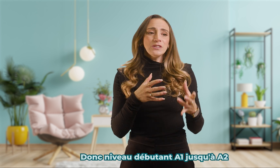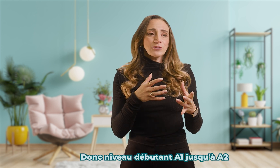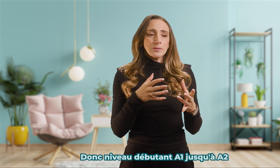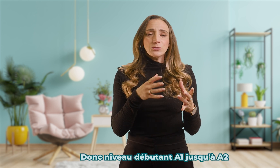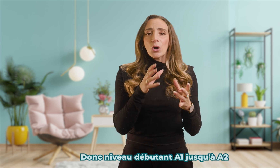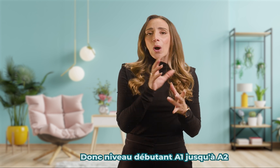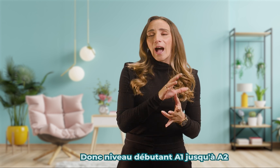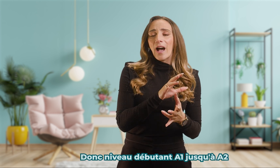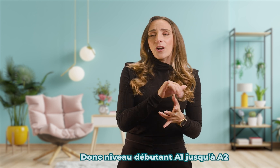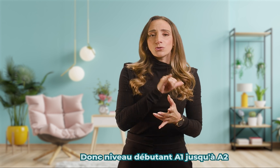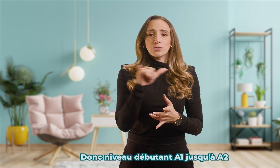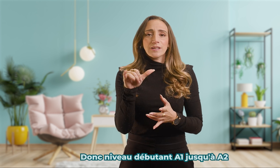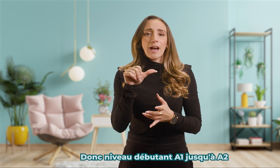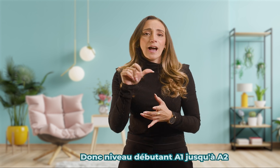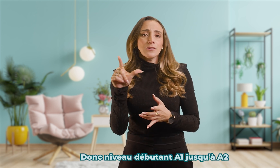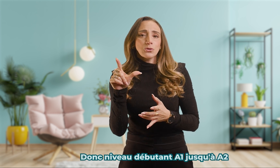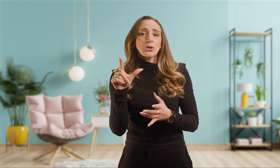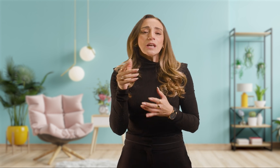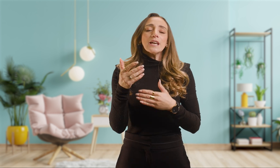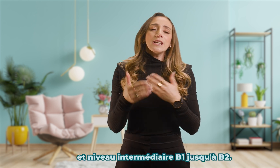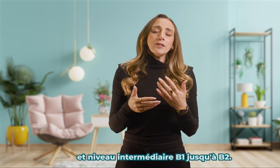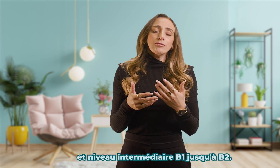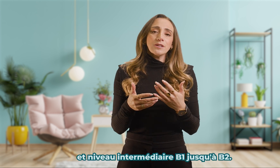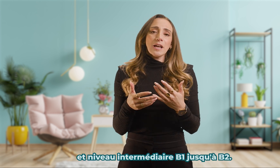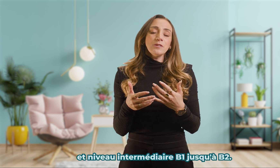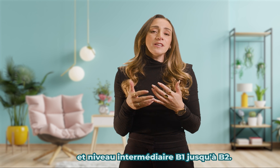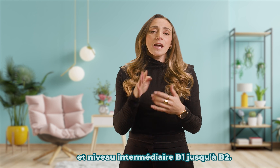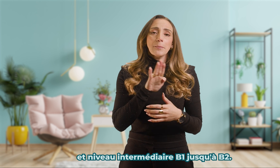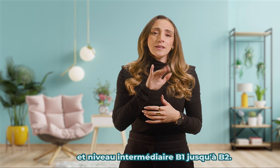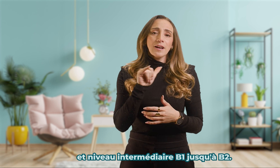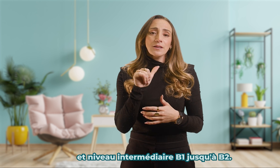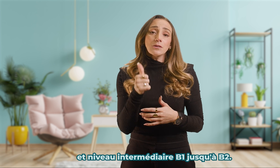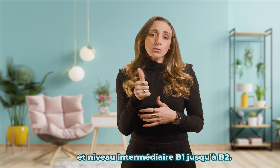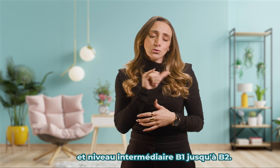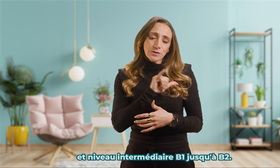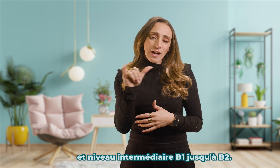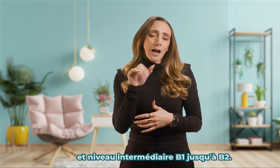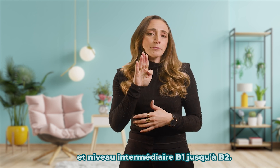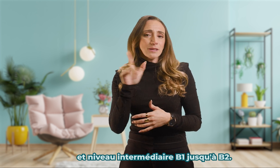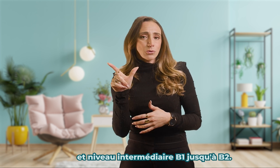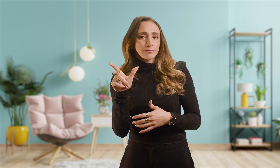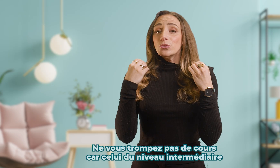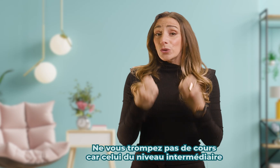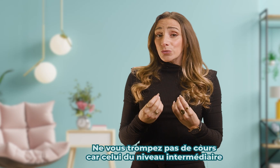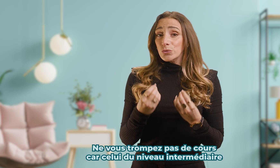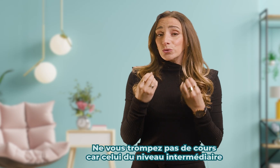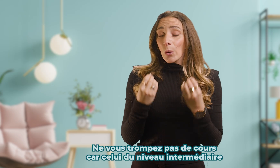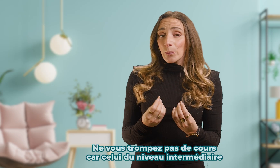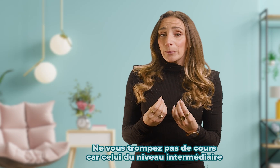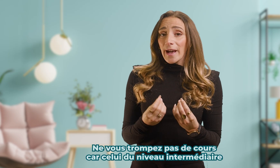niveau débutant A1 jusqu'à A2 et niveau intermédiaire B1 jusqu'à B2. Ne vous trompez pas